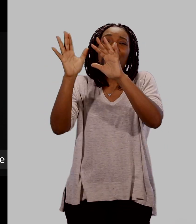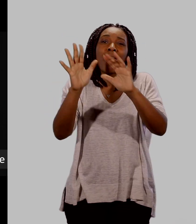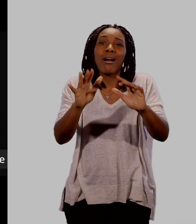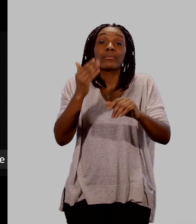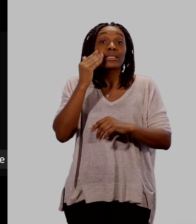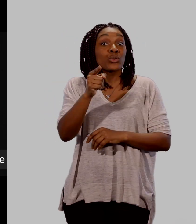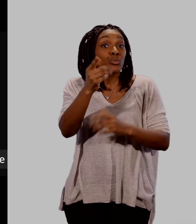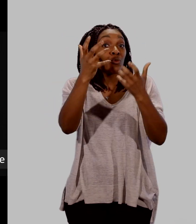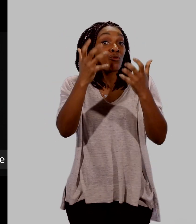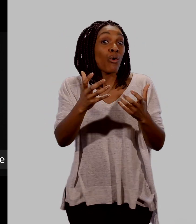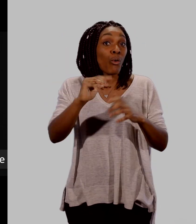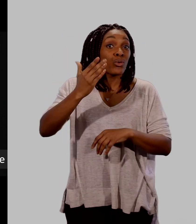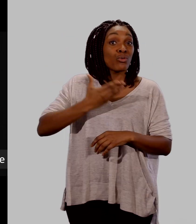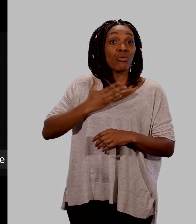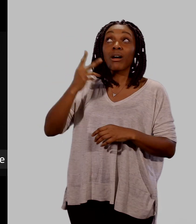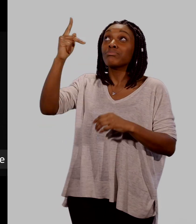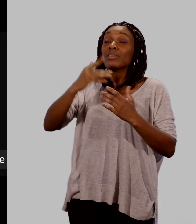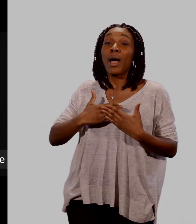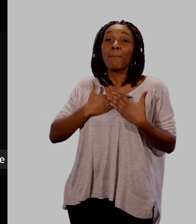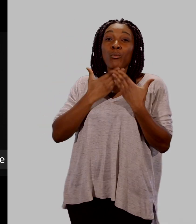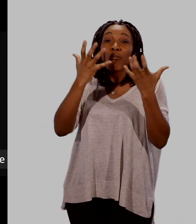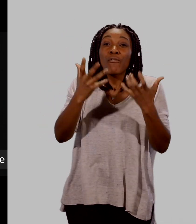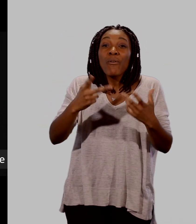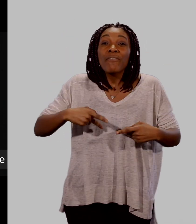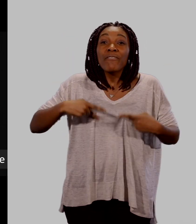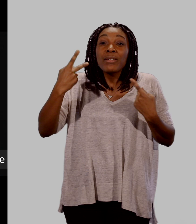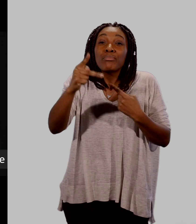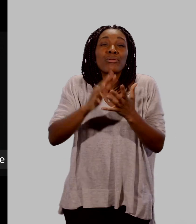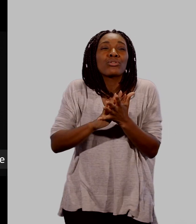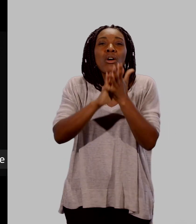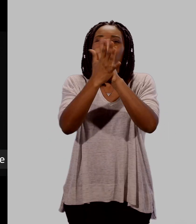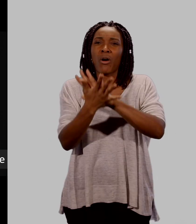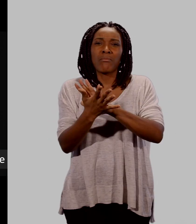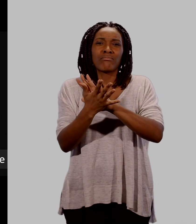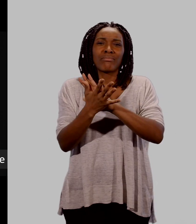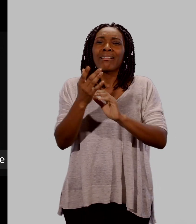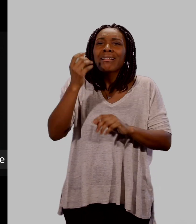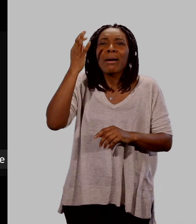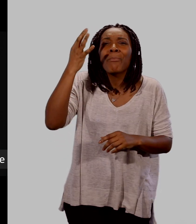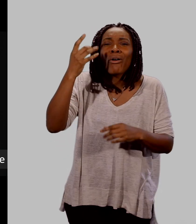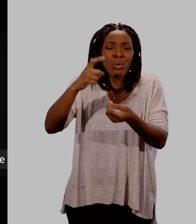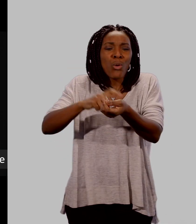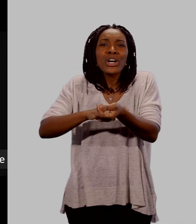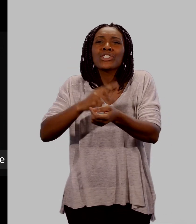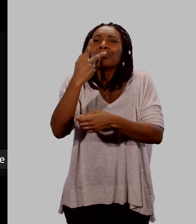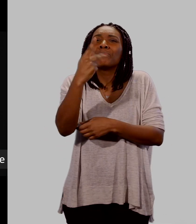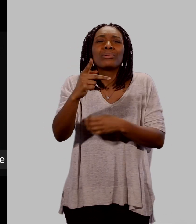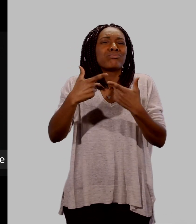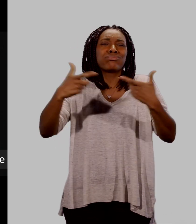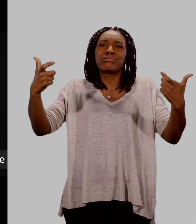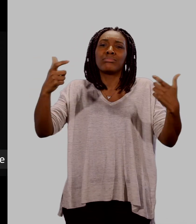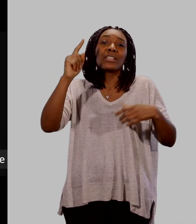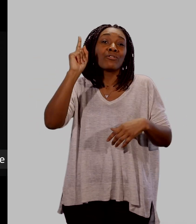veux recevoir cet amour, si tu veux que ta vie soit transformée par lui, qui que tu sois, d'où que tu sois,